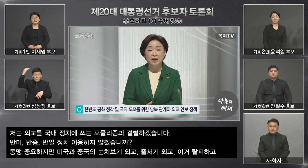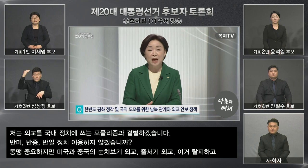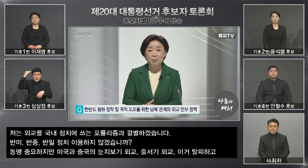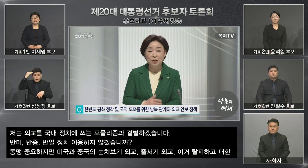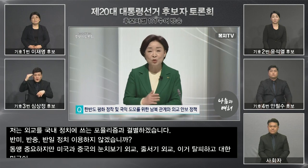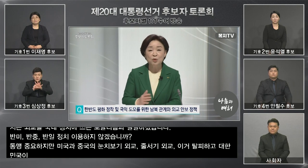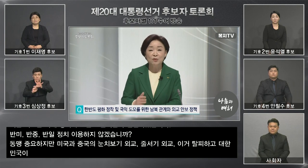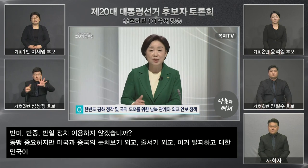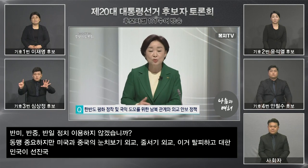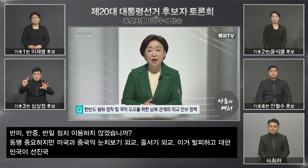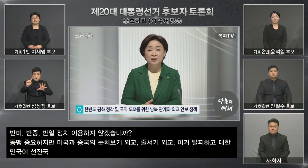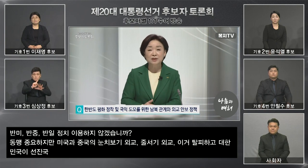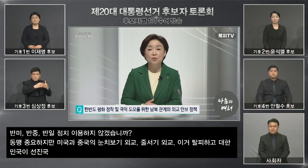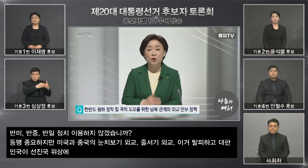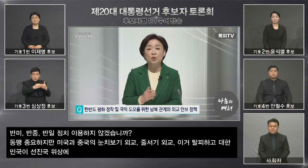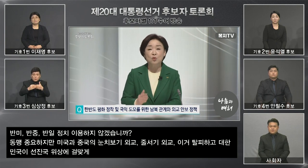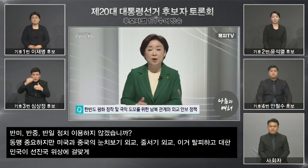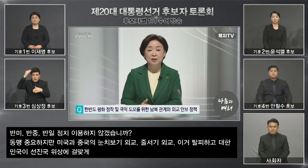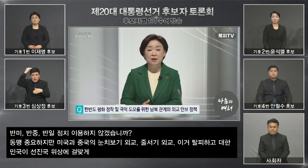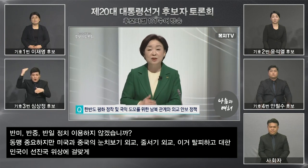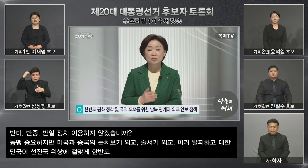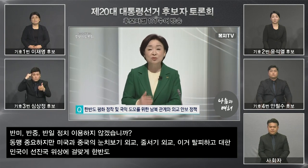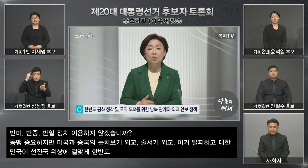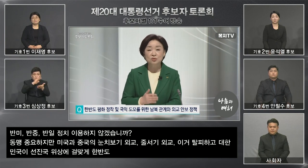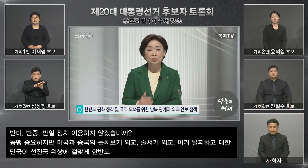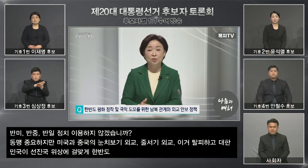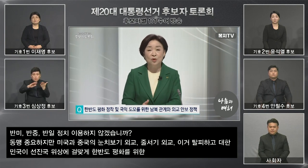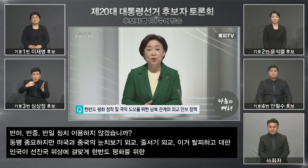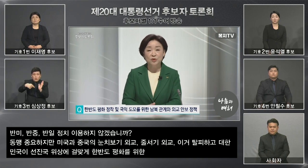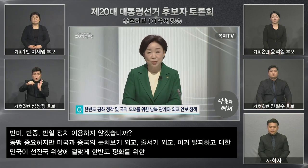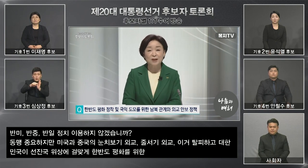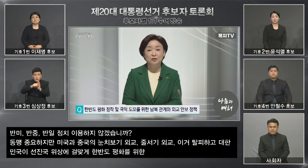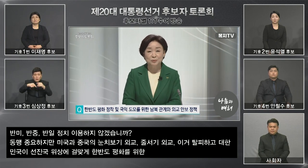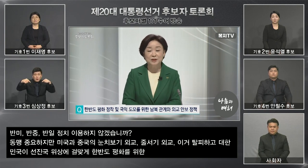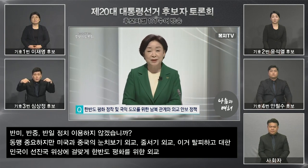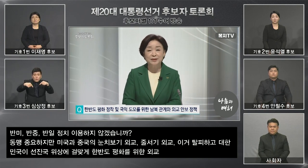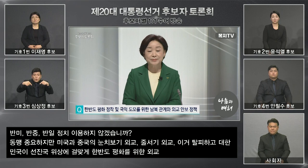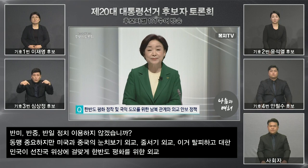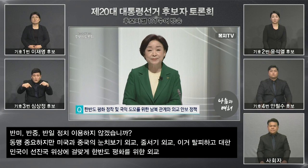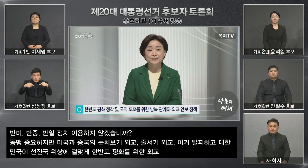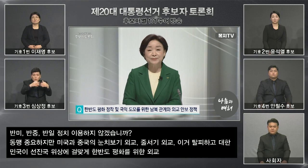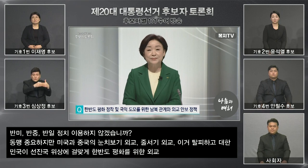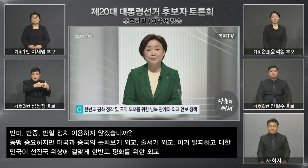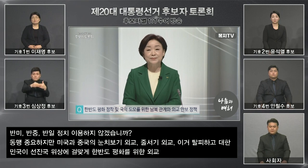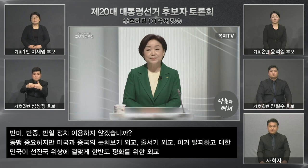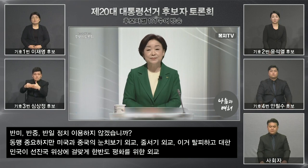걸맞게 한반도 평화를 위한 외교 공간을 능동적으로 열어갈 것입니다.